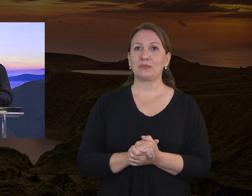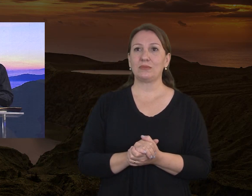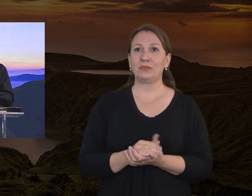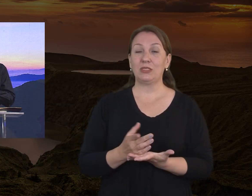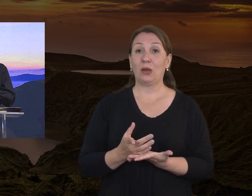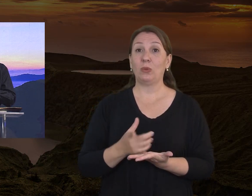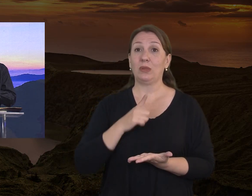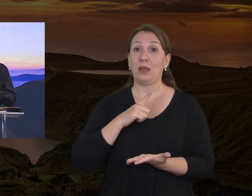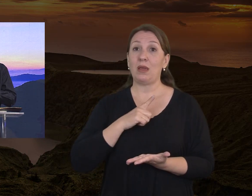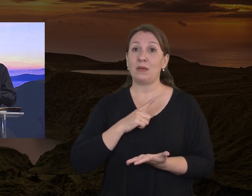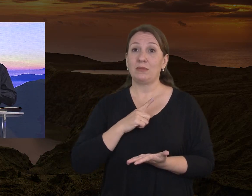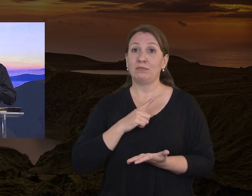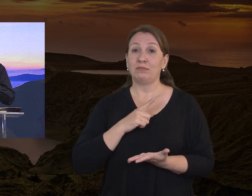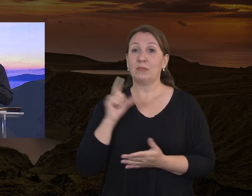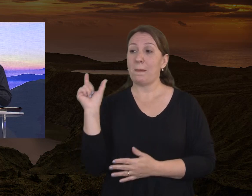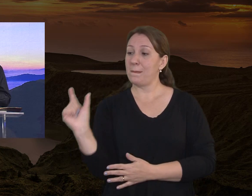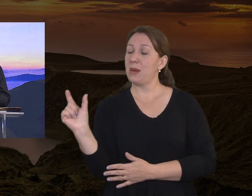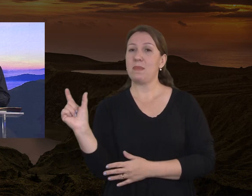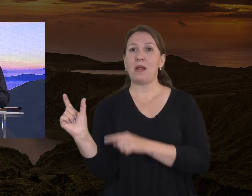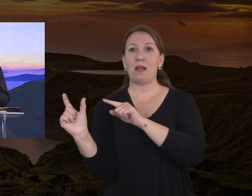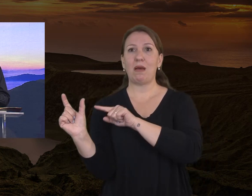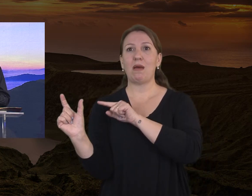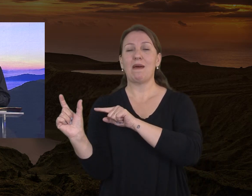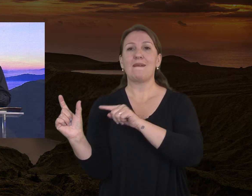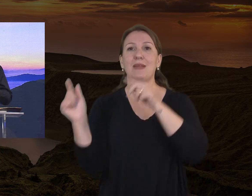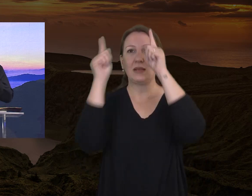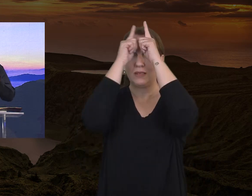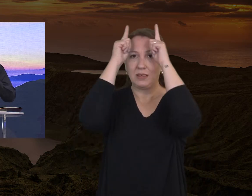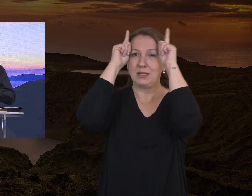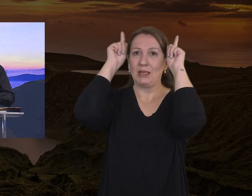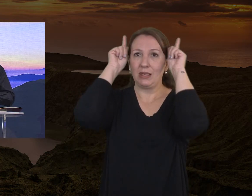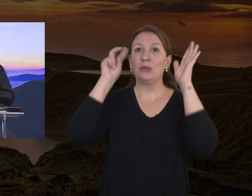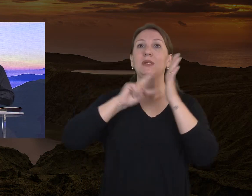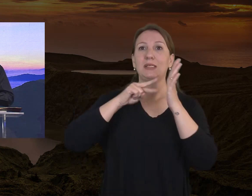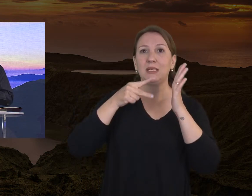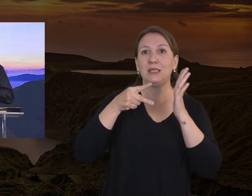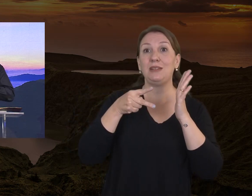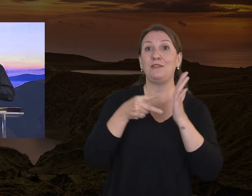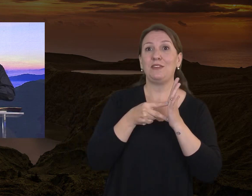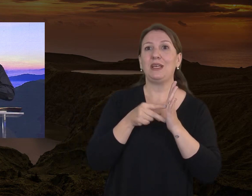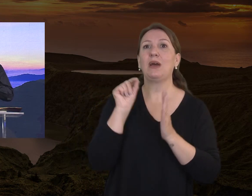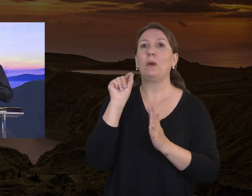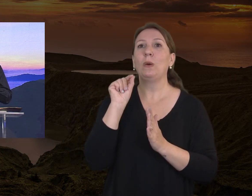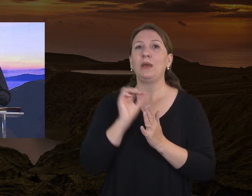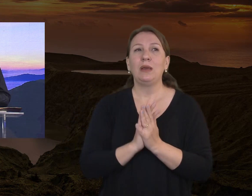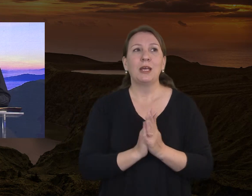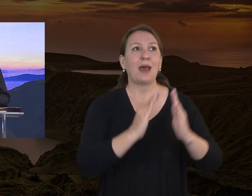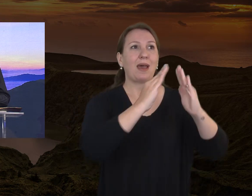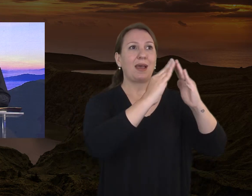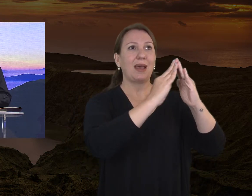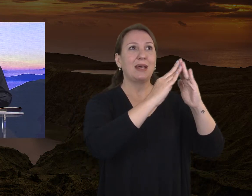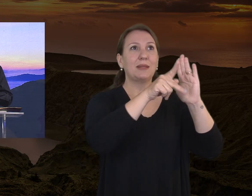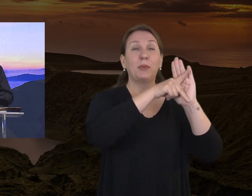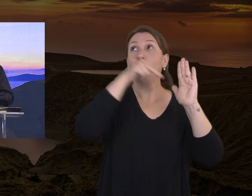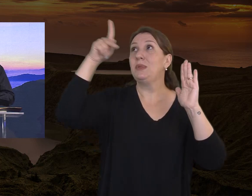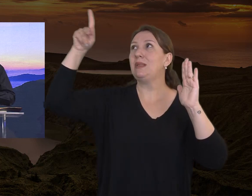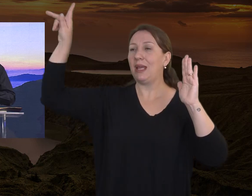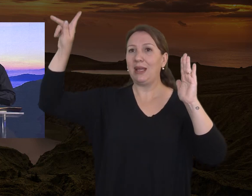vem o gerenciamento de sua casa, ou a gestão,